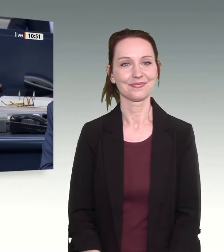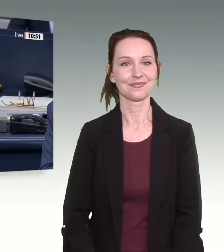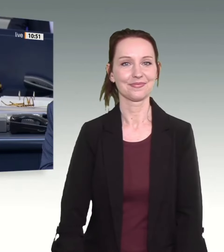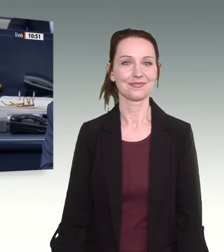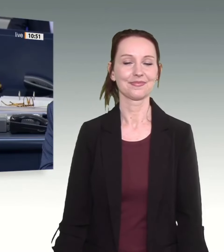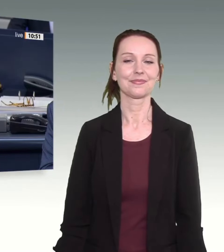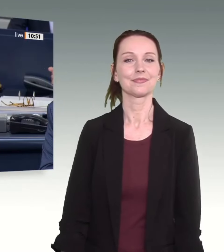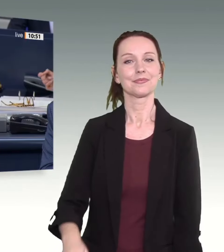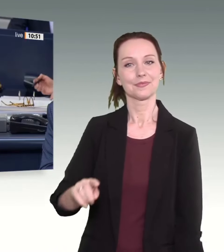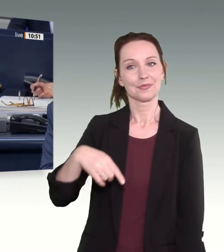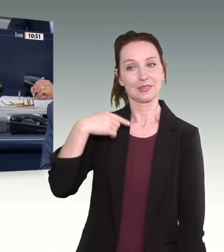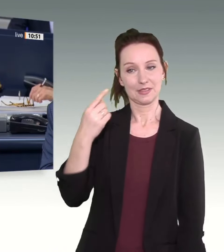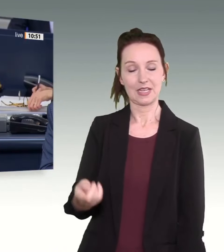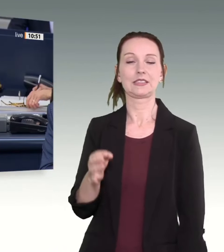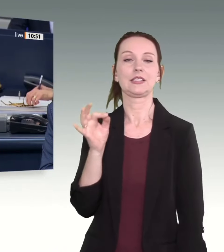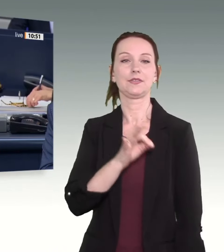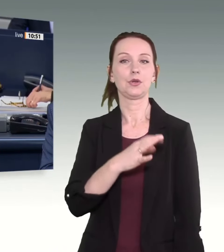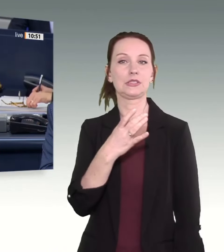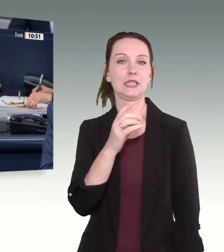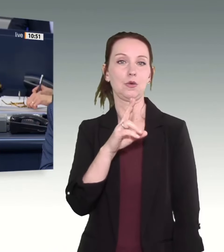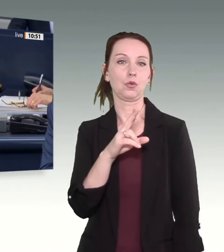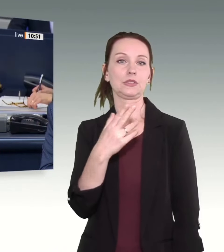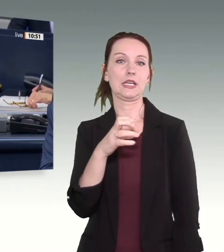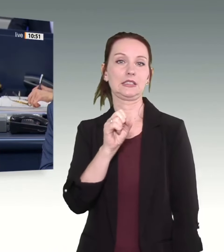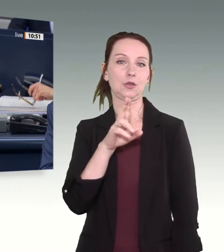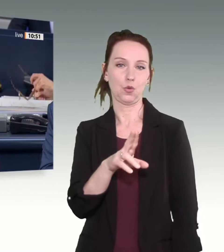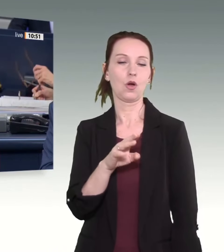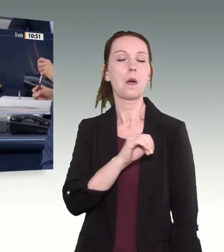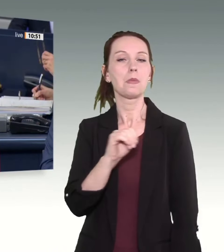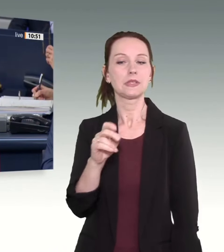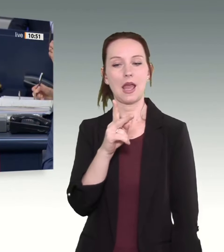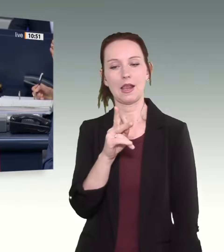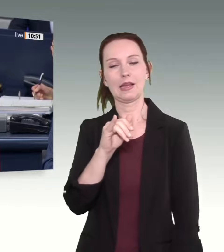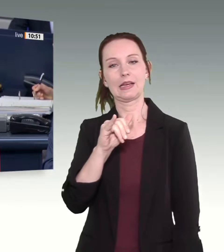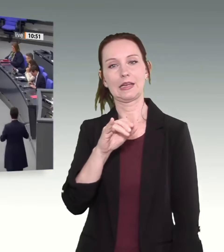Als Nächster hat das Wort für die CDU-CSU-Fraktion Michael Kießling.